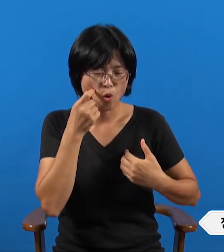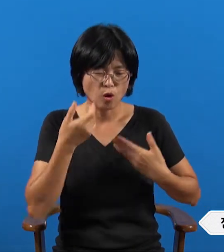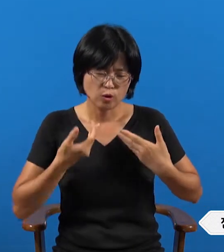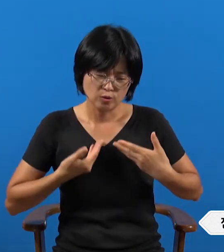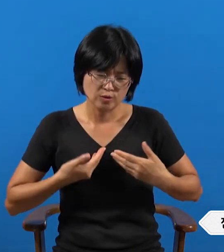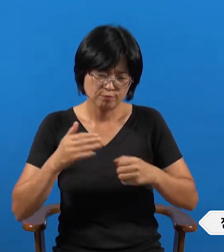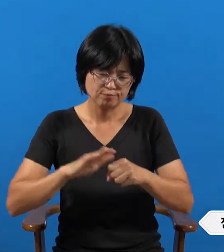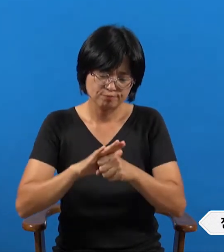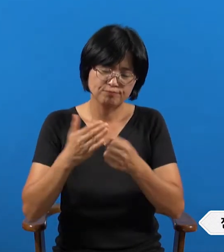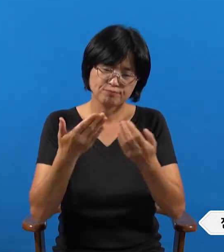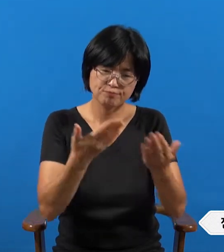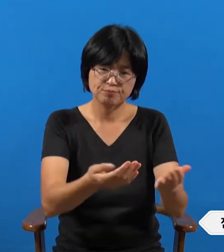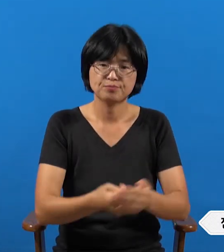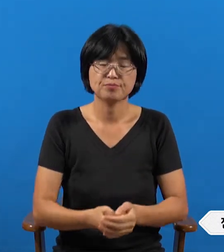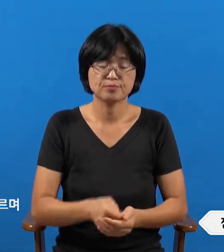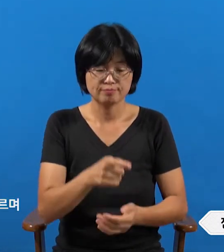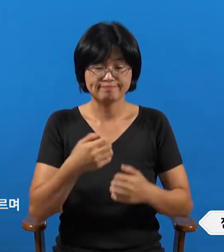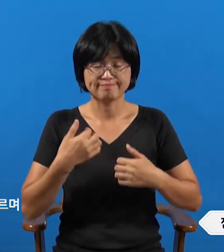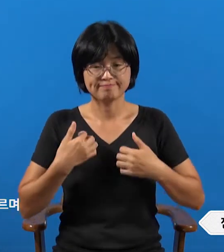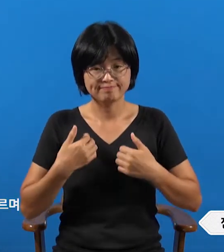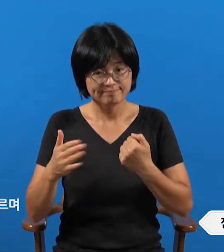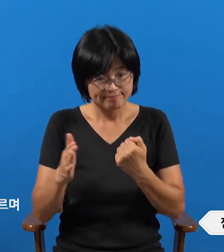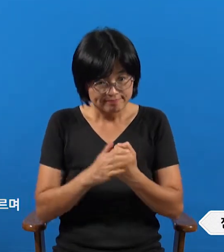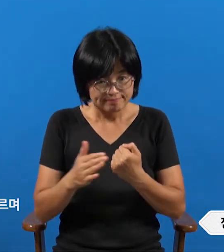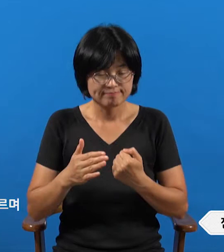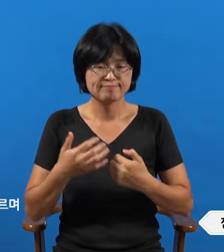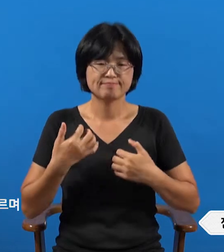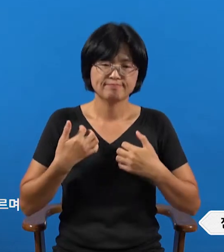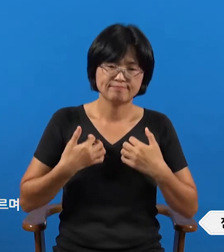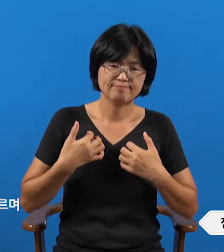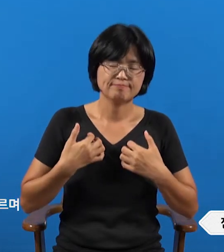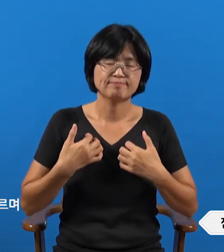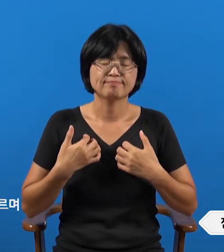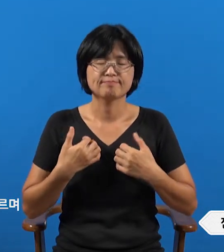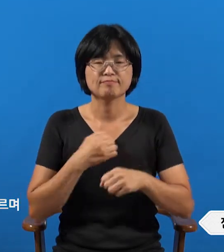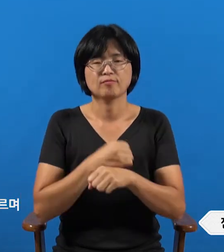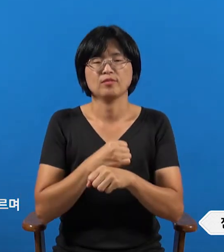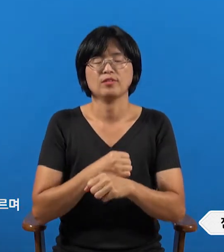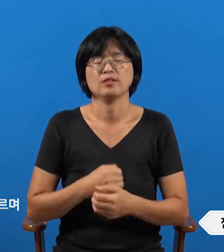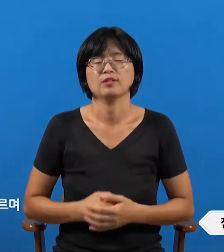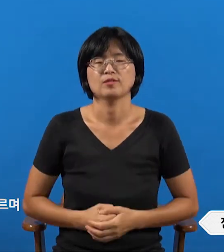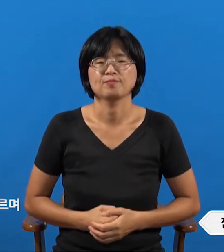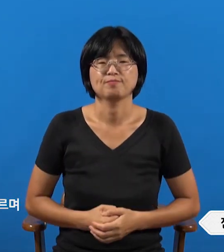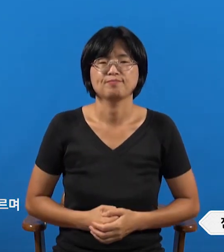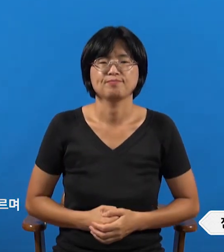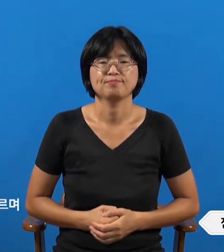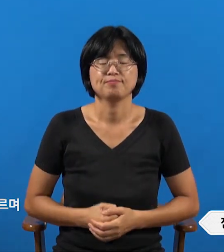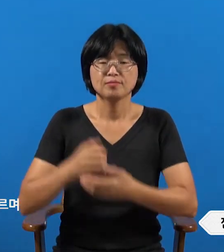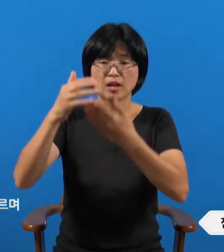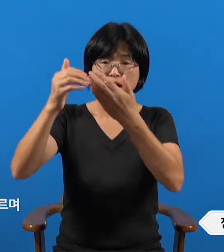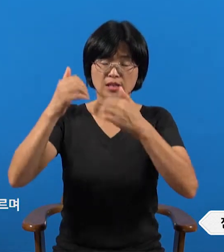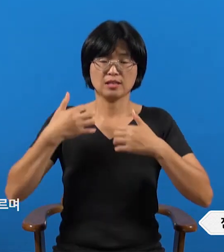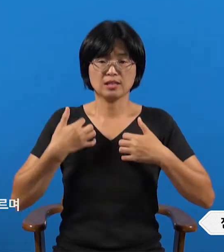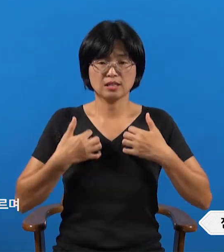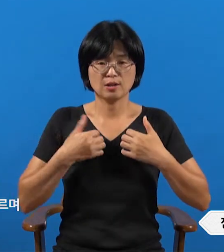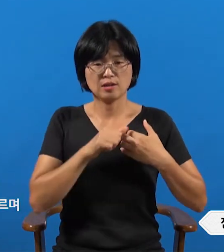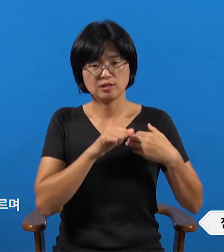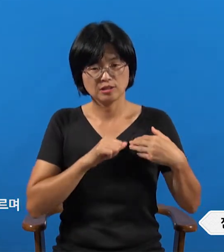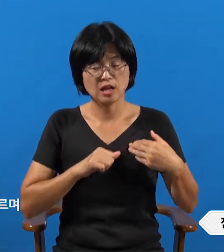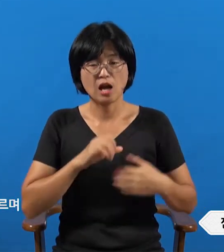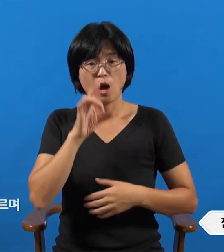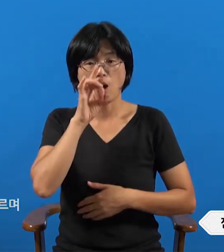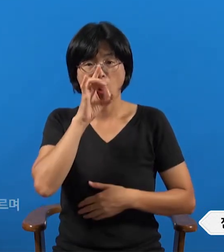너를 잠잠히 사랑하시며 너로 말미암아 즐거이 부르며 기뻐하시리라 하리라.